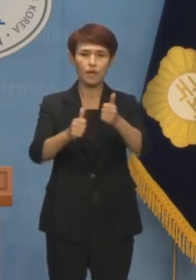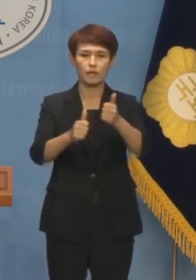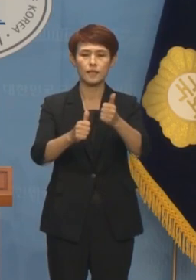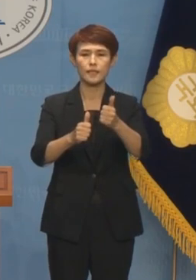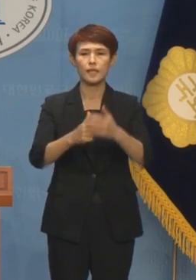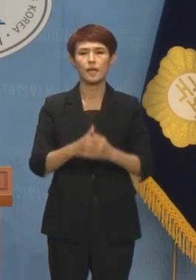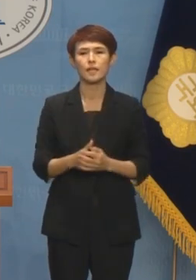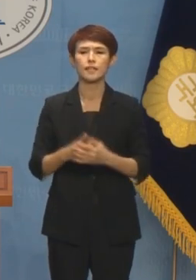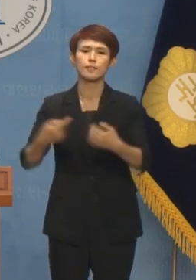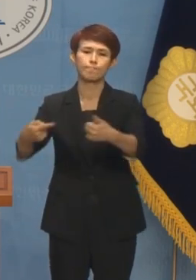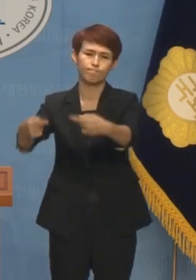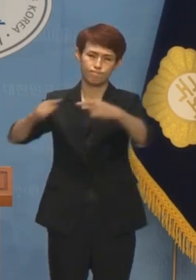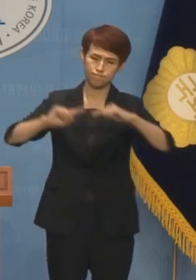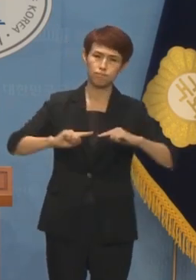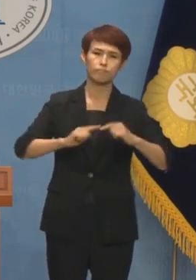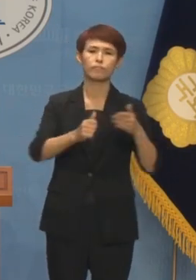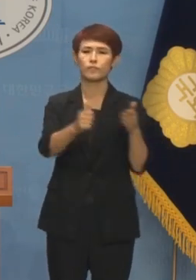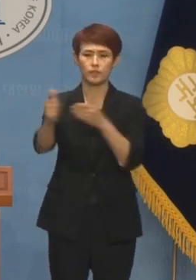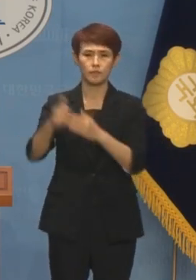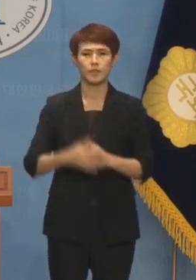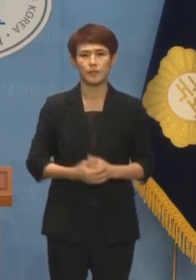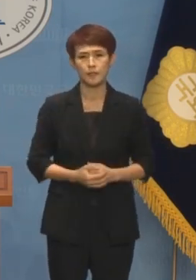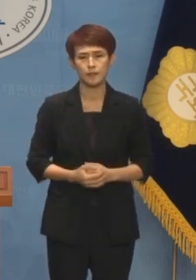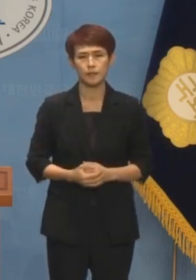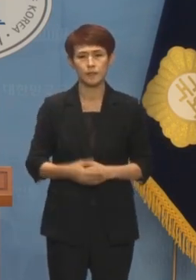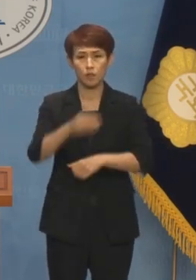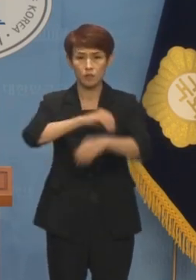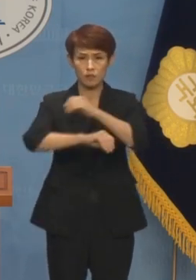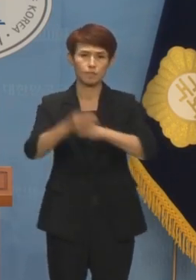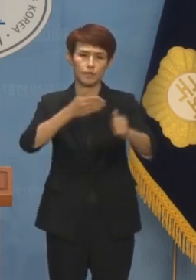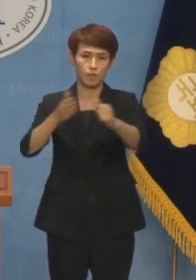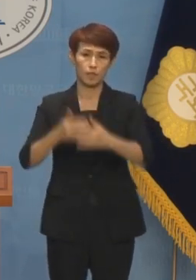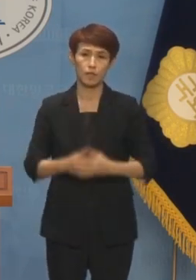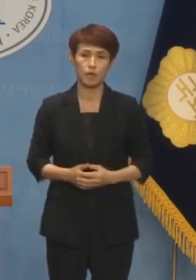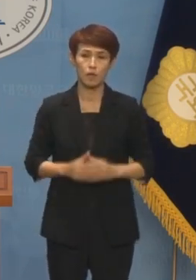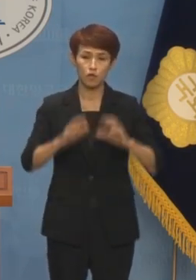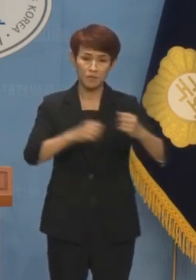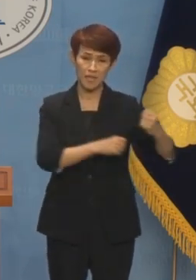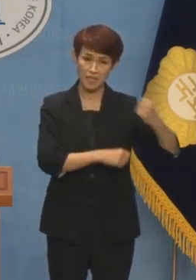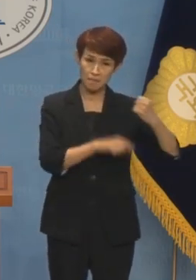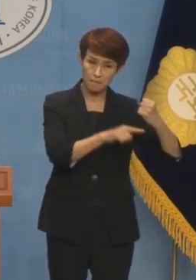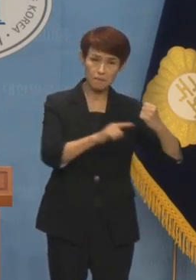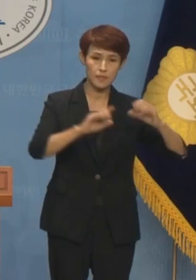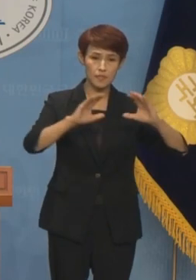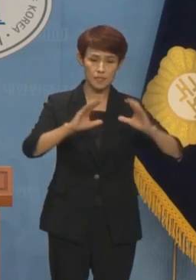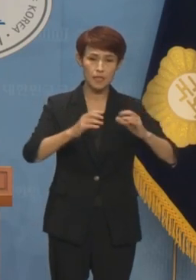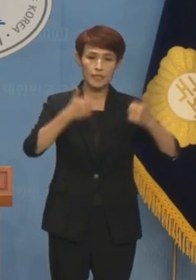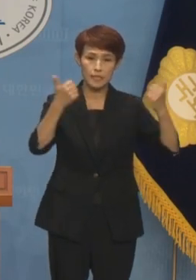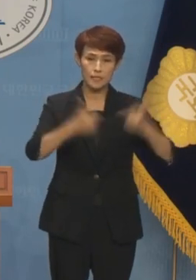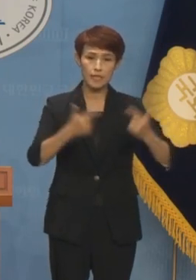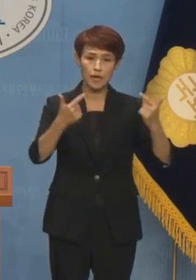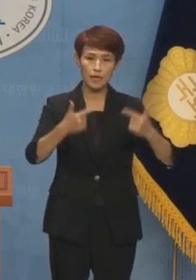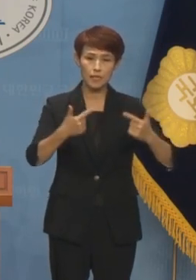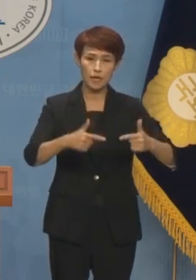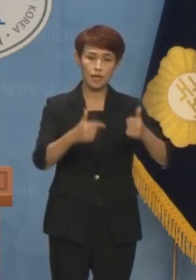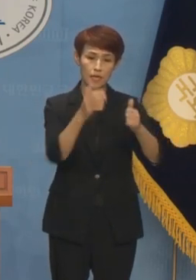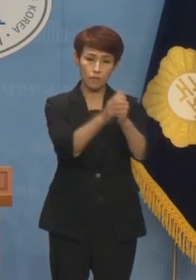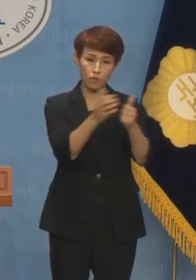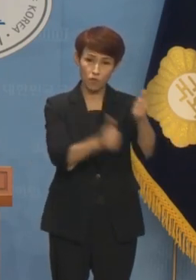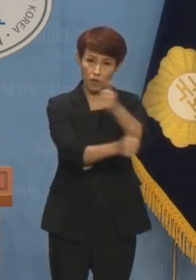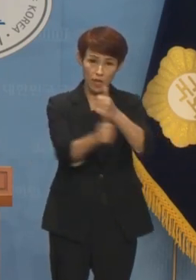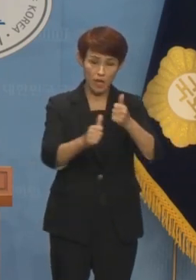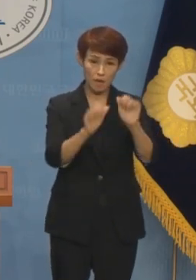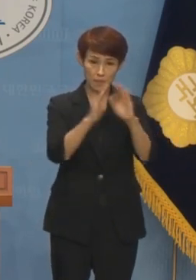개최에 적극 나서기를 요청합니다. 만약 국민의힘이 상임위 개최를 반대한다면